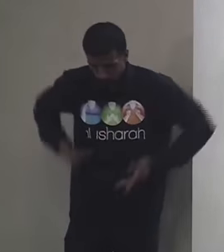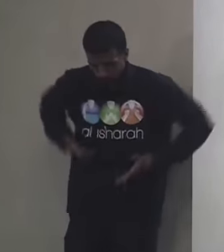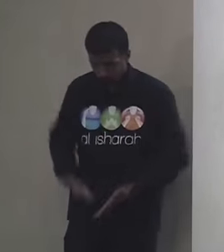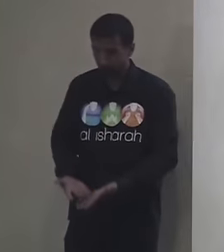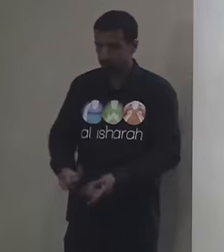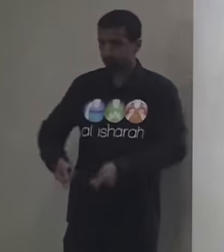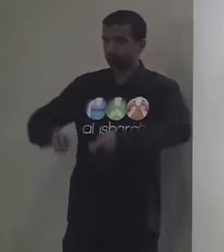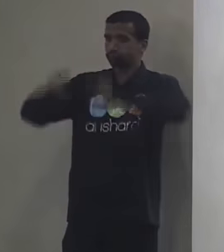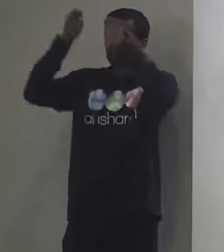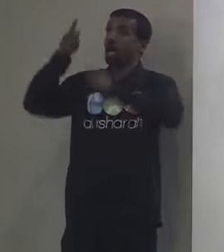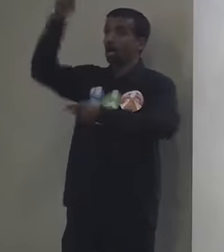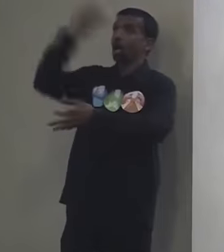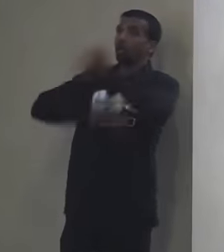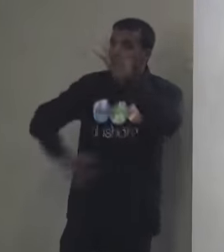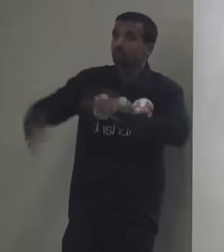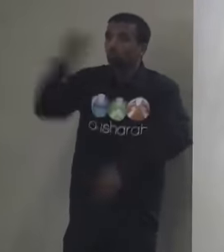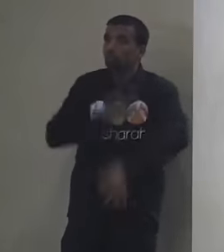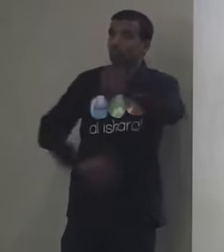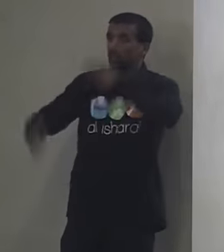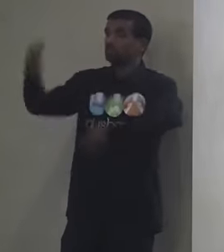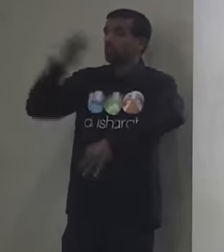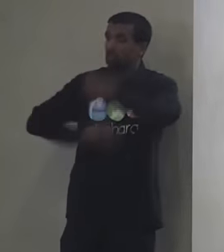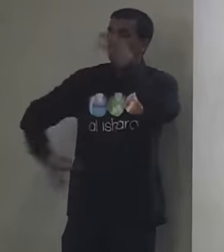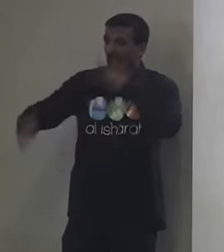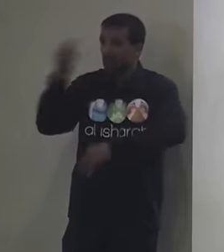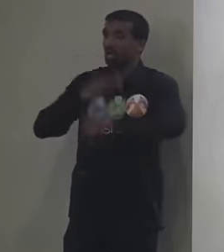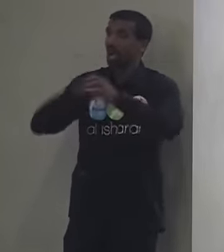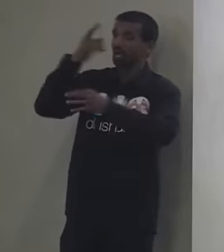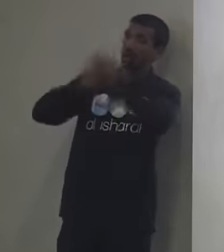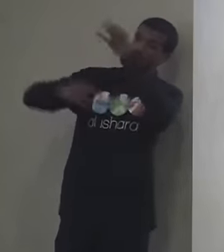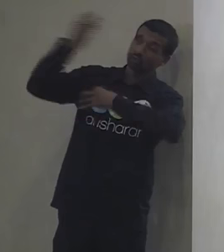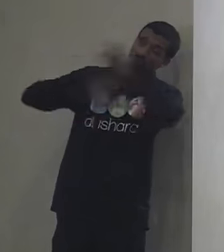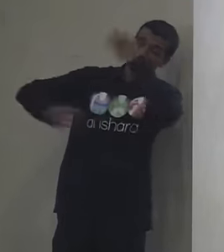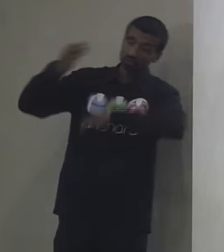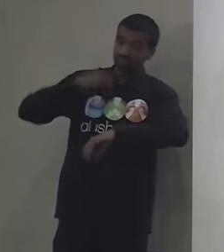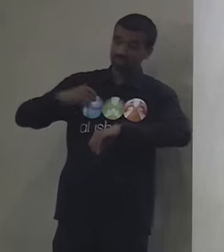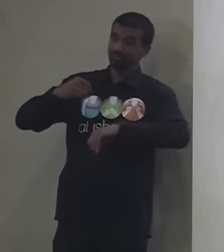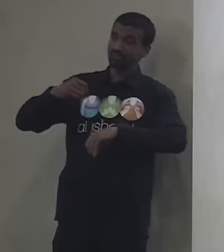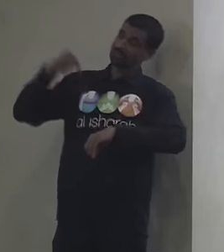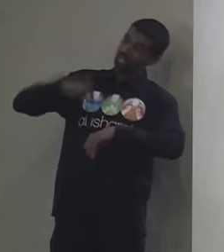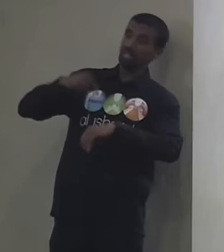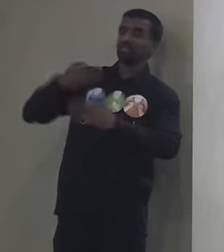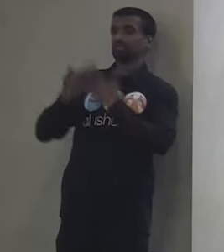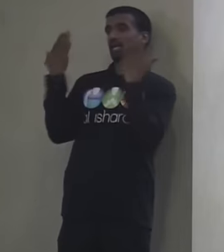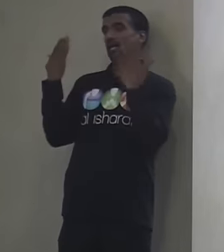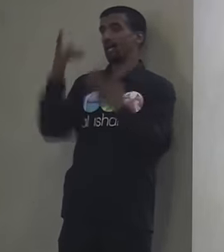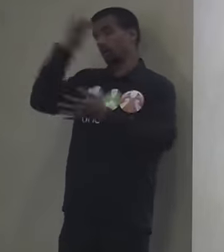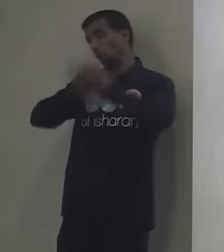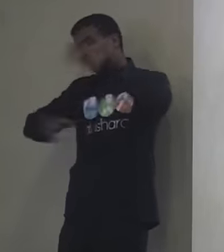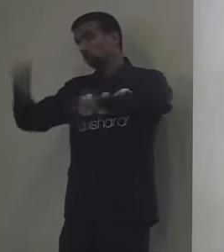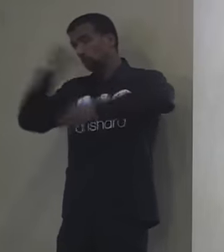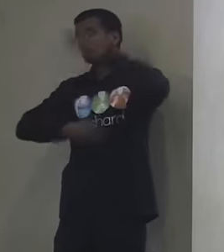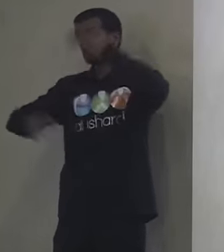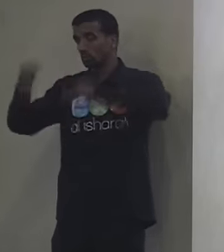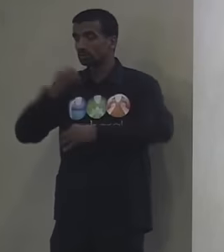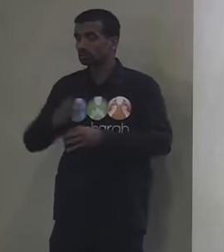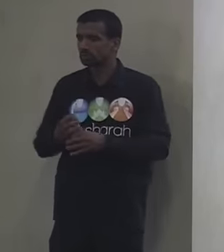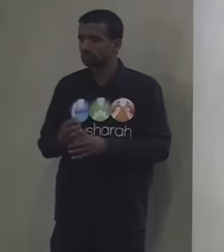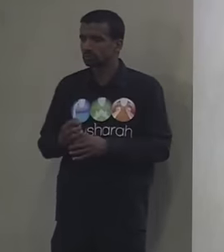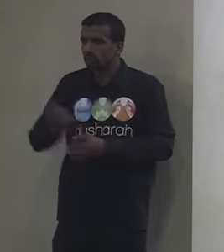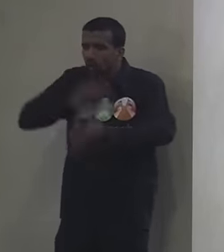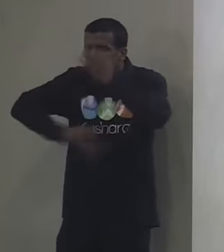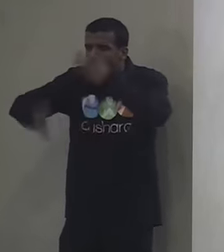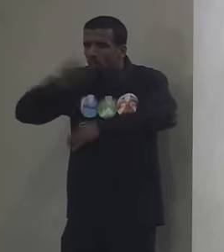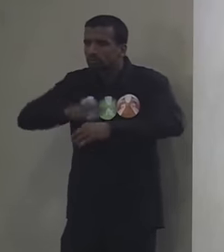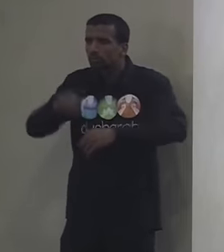swear to it, three times over. That's inside the verb. On that day. عَنِ النَّعِيمِ. What will you be questioned about? You'll be